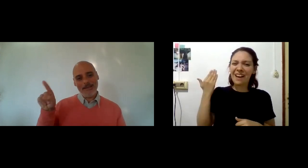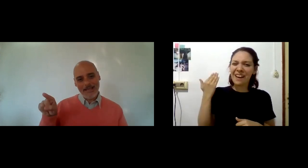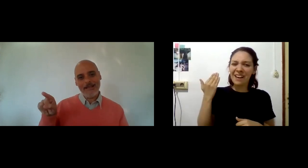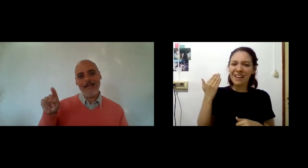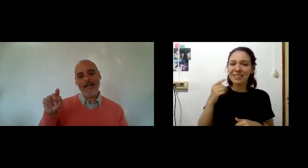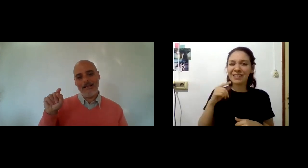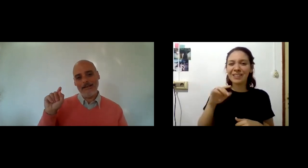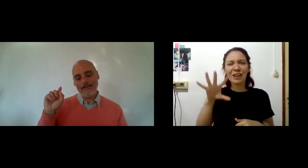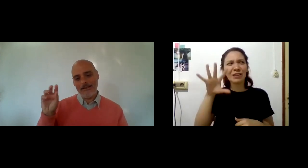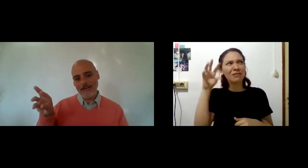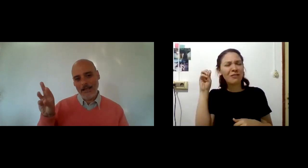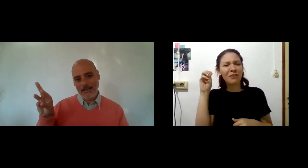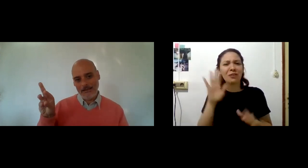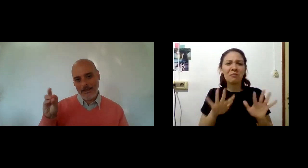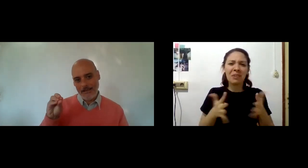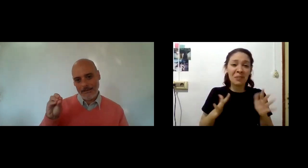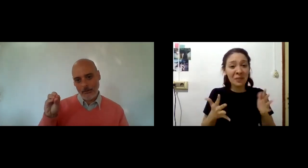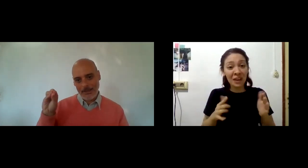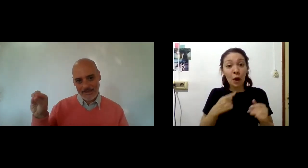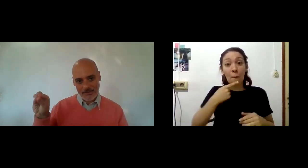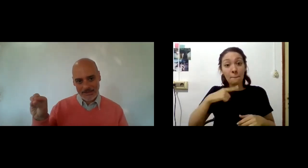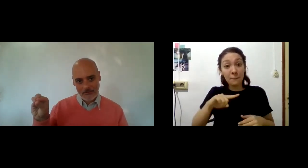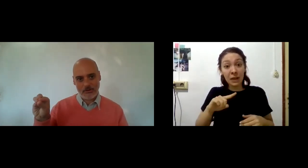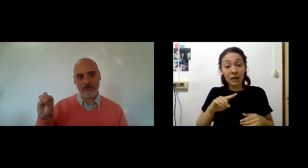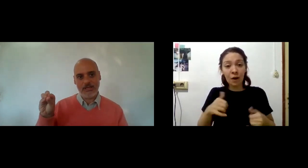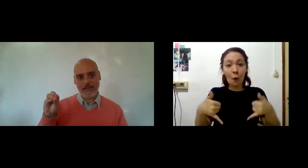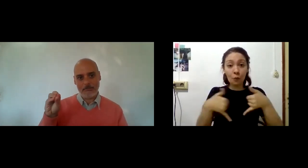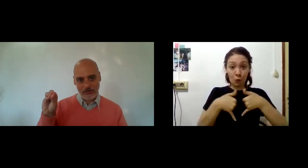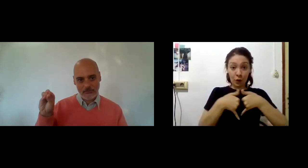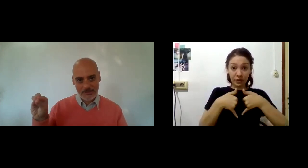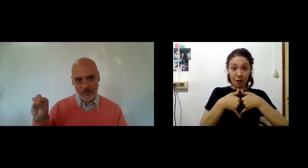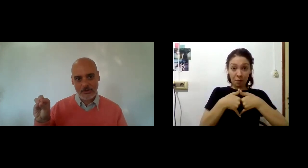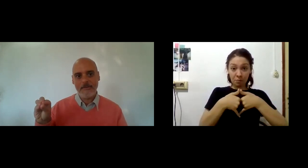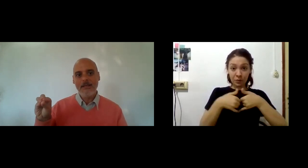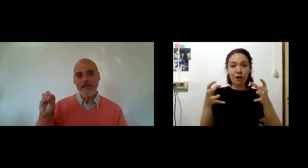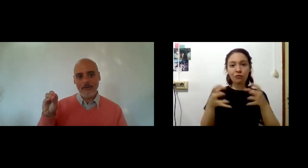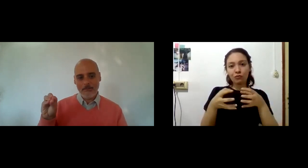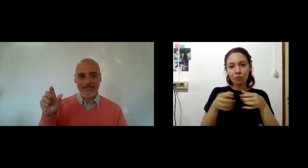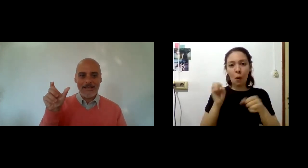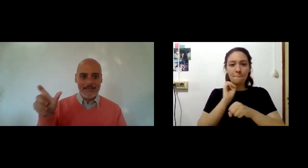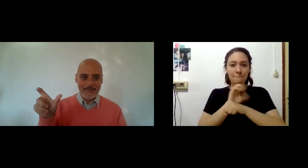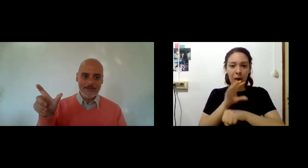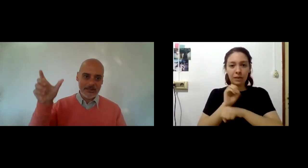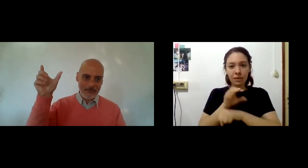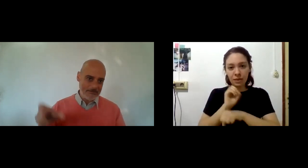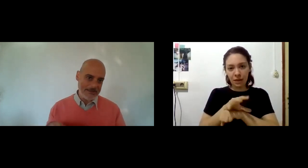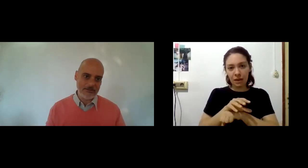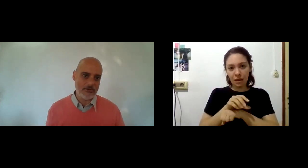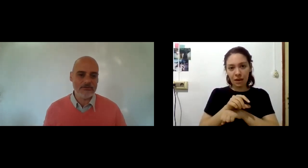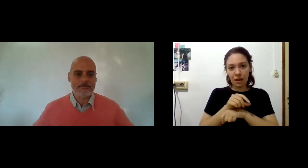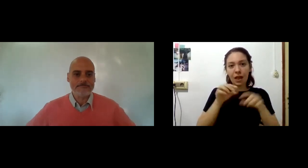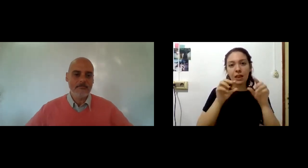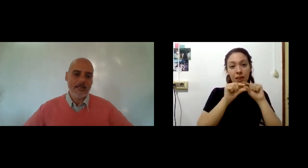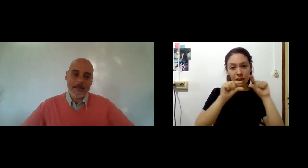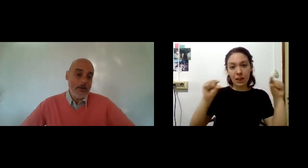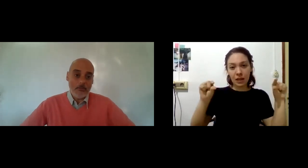les voy a mandar al WhatsApp que tenemos del paso de información, les voy a mandar el link donde aparece el plan de